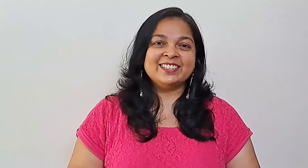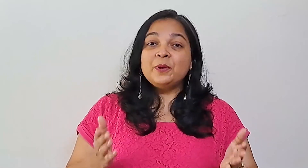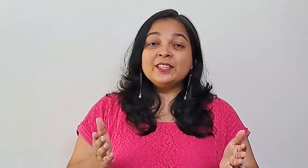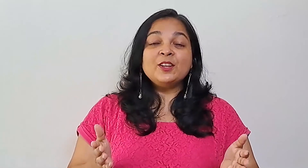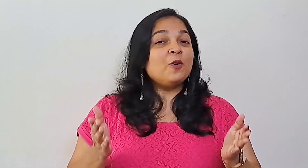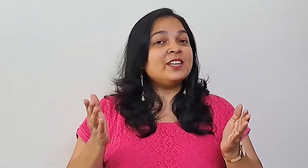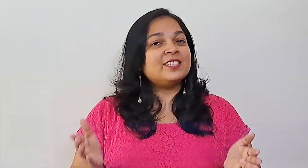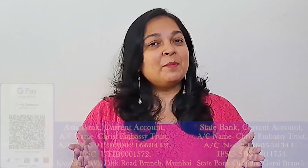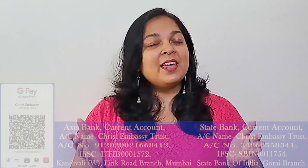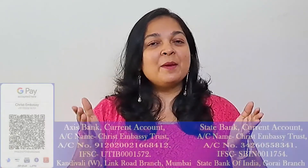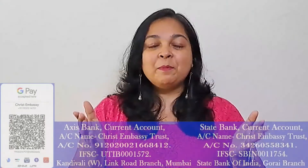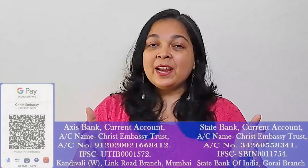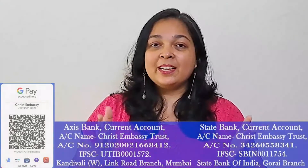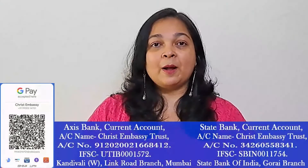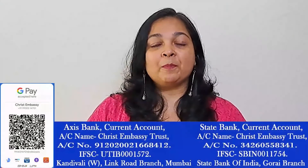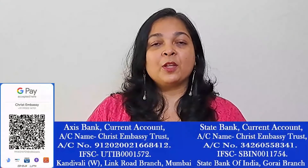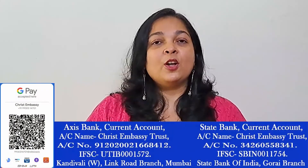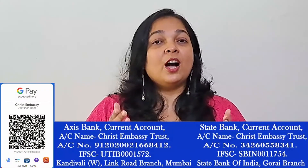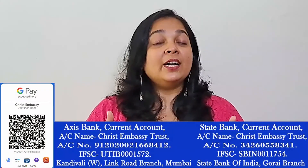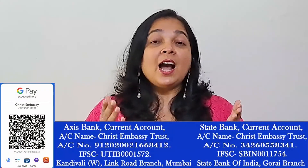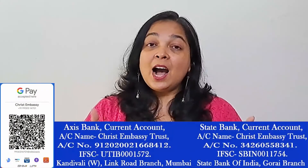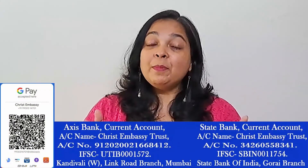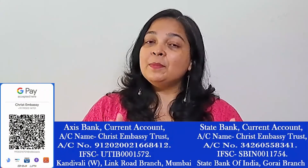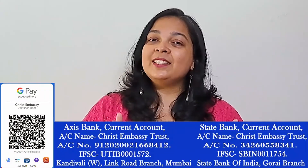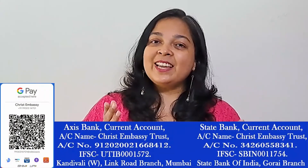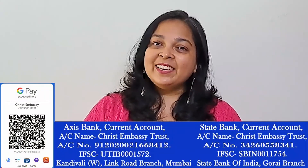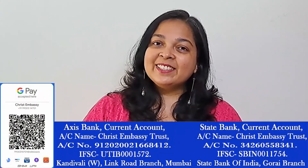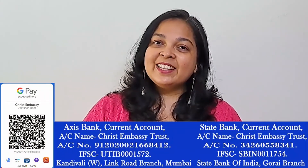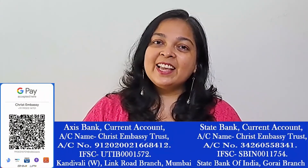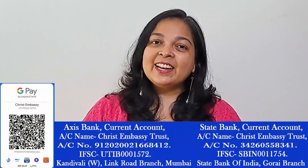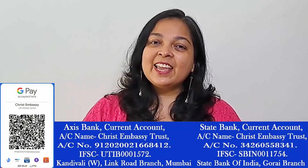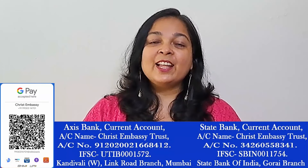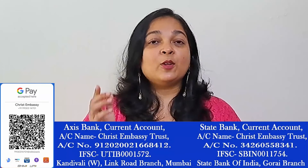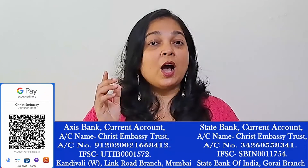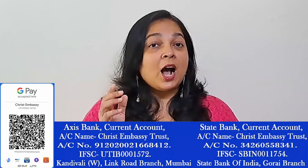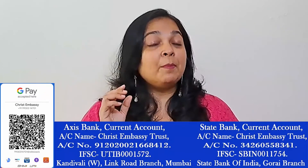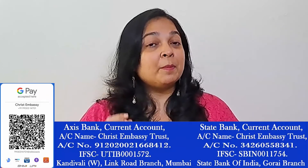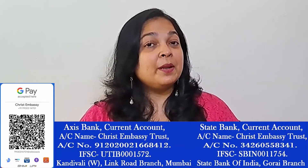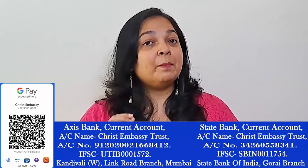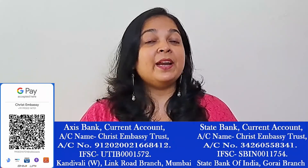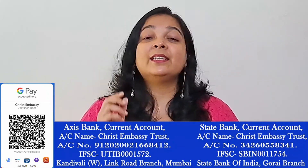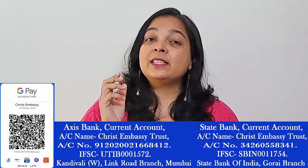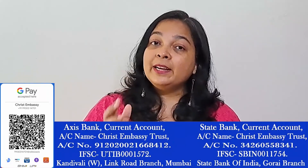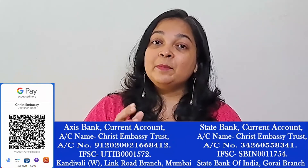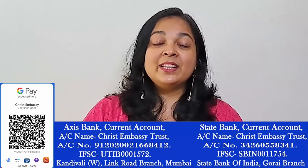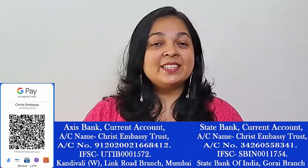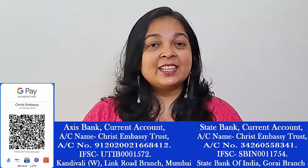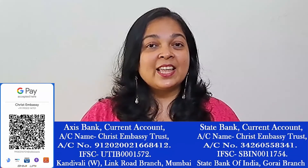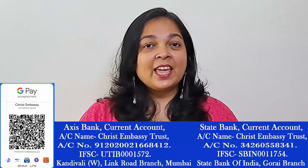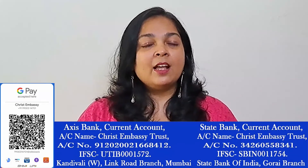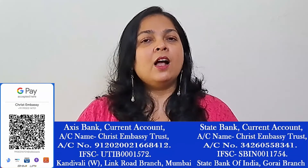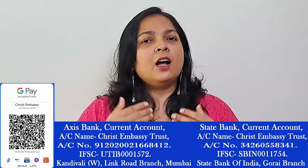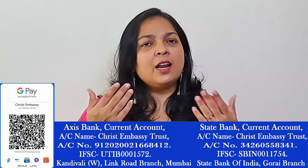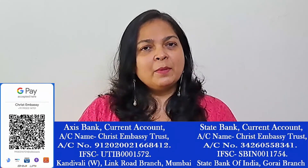ਹਾਲੇਲੂਇਆ। ਪ੍ਰੇਜ਼ ਦ ਲਾਰਡ। ਇਸ ਸਮੇਂ ਆ ਪੇਂਟ ਦਾ, ਜੇ ਤੁਸੀਂ ਸੈਂਟਰ ਵਿੱਚੋਂ ਸਾਨੂੰ ਦੇਖ ਰਹੇ ਹਾਂ ਤਾਂ ਤੁਸੀਂ ਆਪਣੀ ਪੇਂਟ ਸੈਂਟਰ ਵਿੱਚ ਦੇ